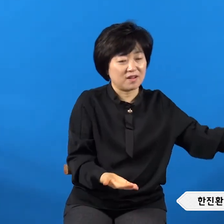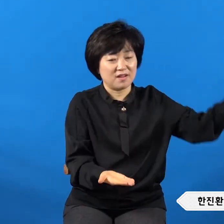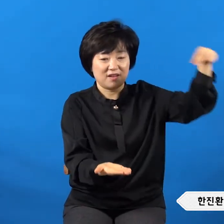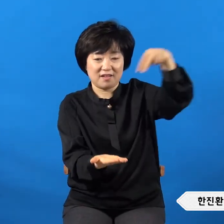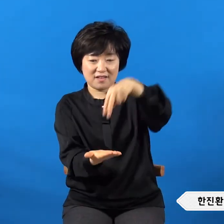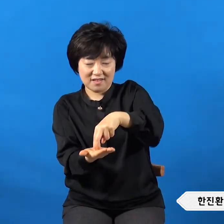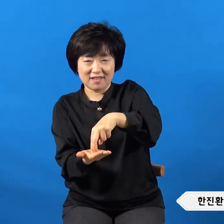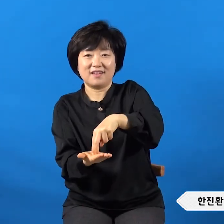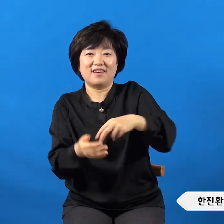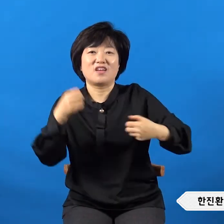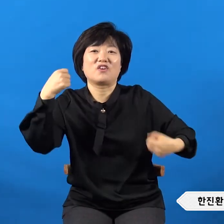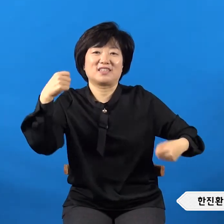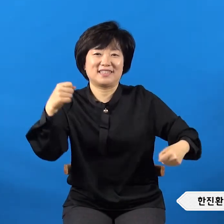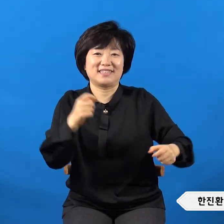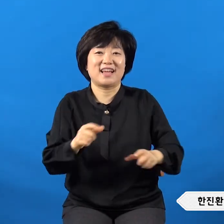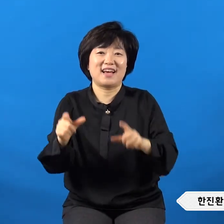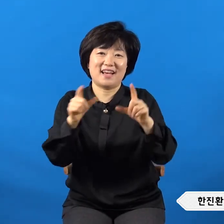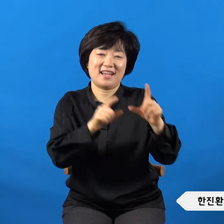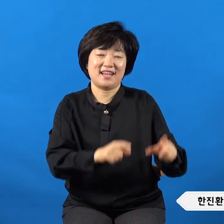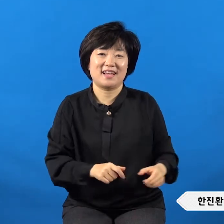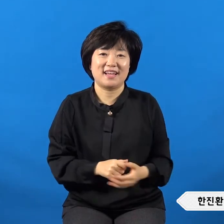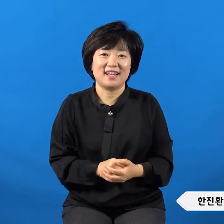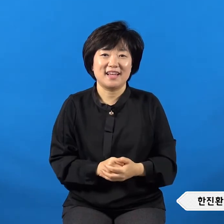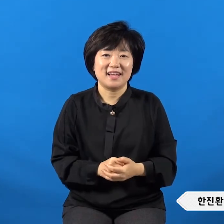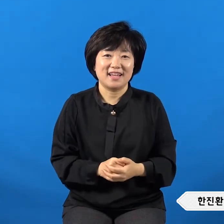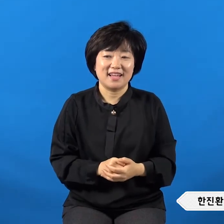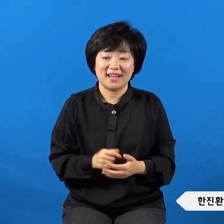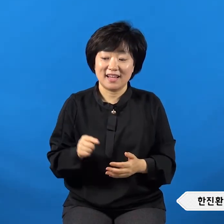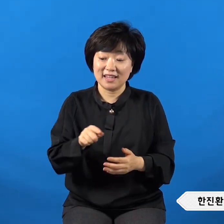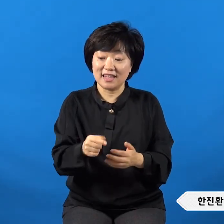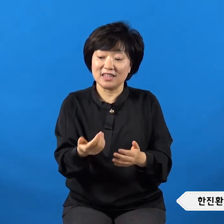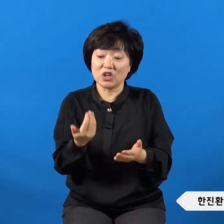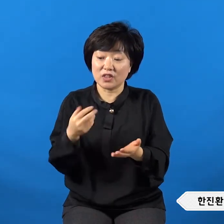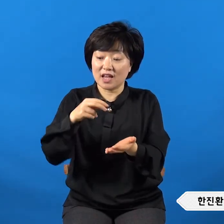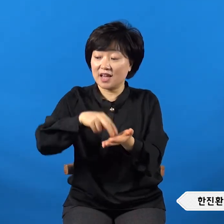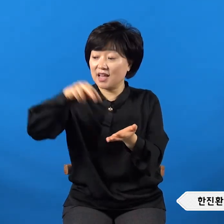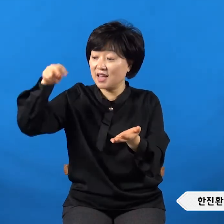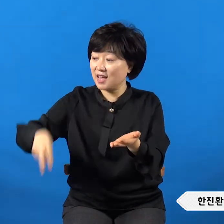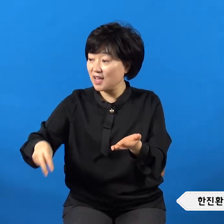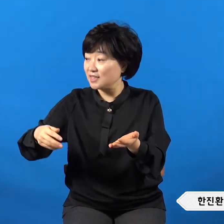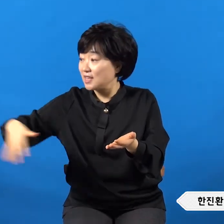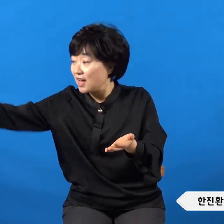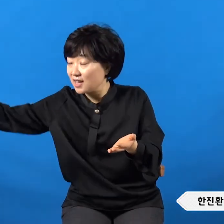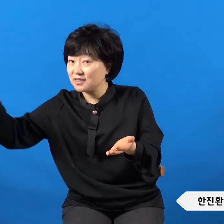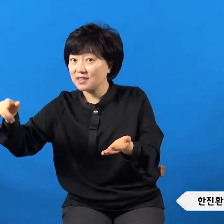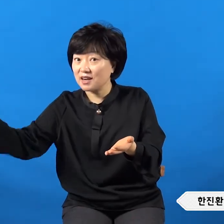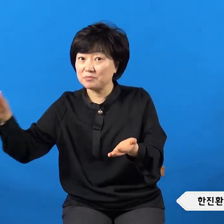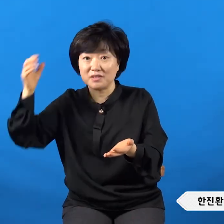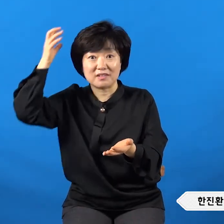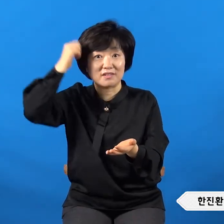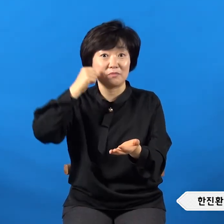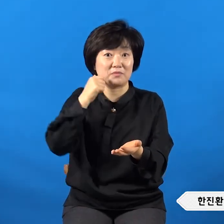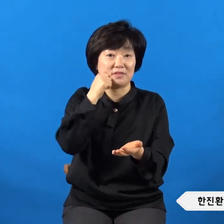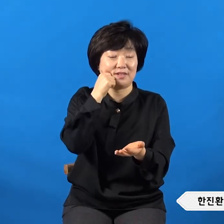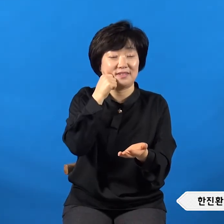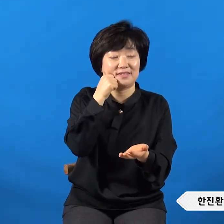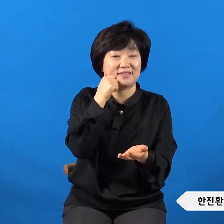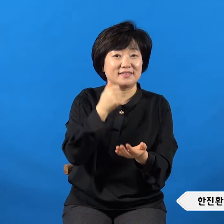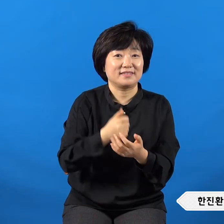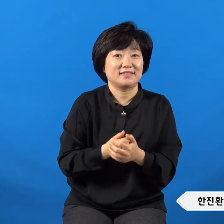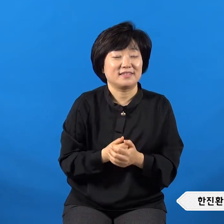나서서 연기를 하겠지요. 그들은 이미 사라진 배우는 그냥 기억도 하지 않을